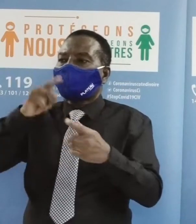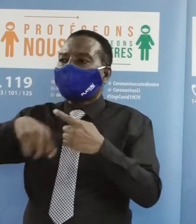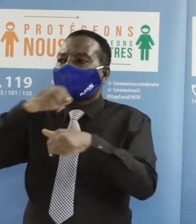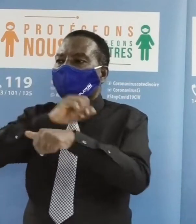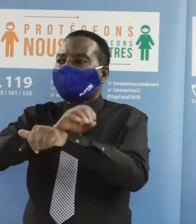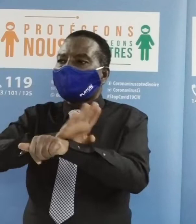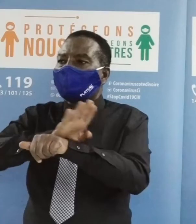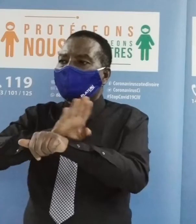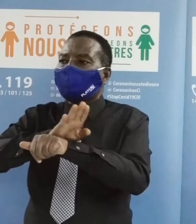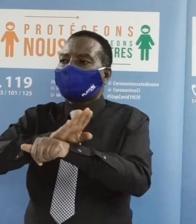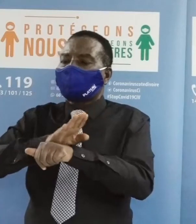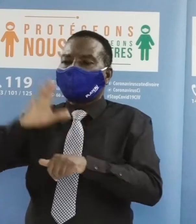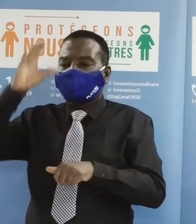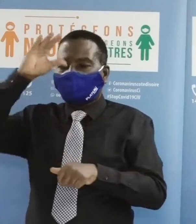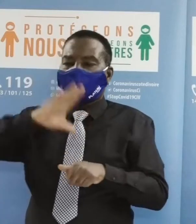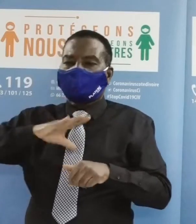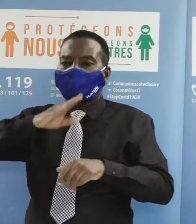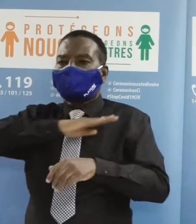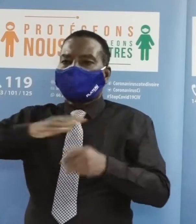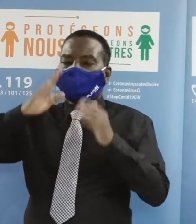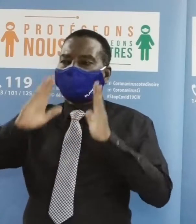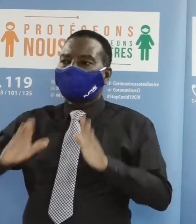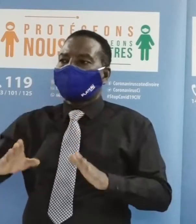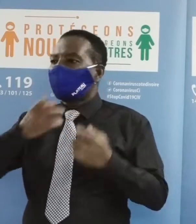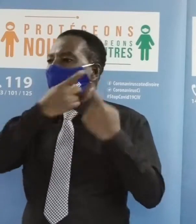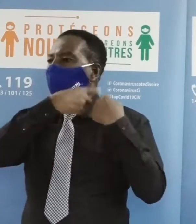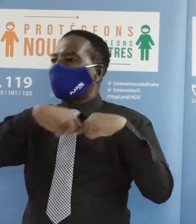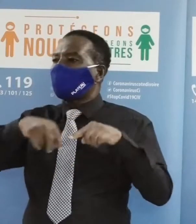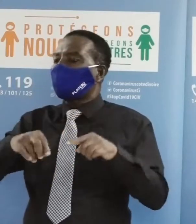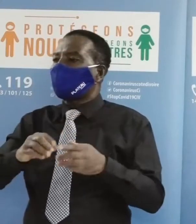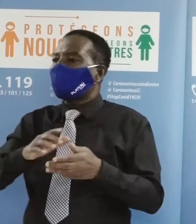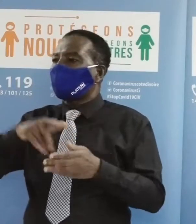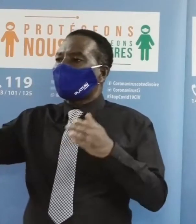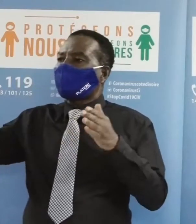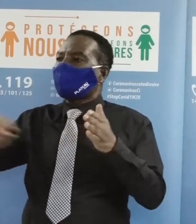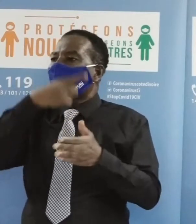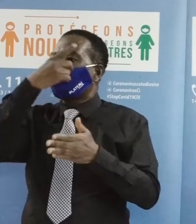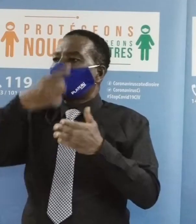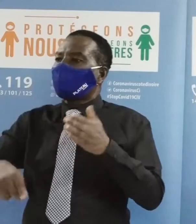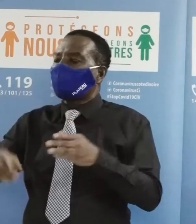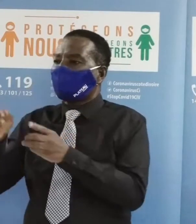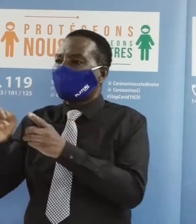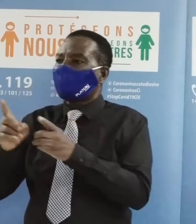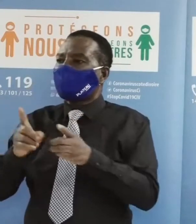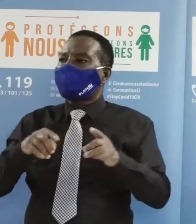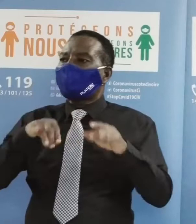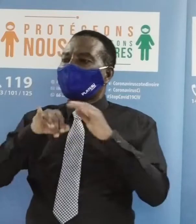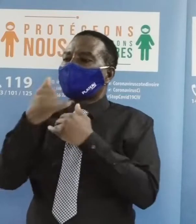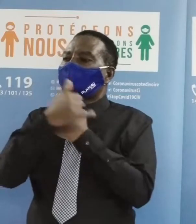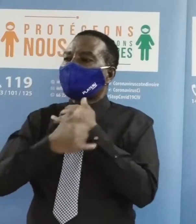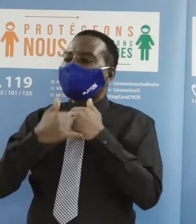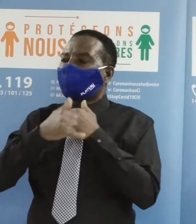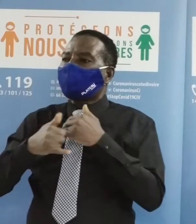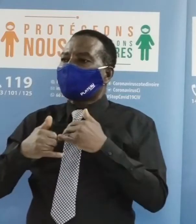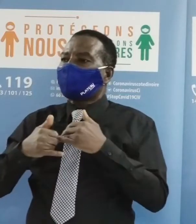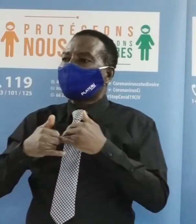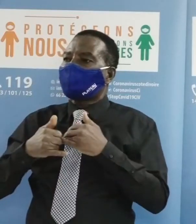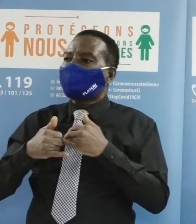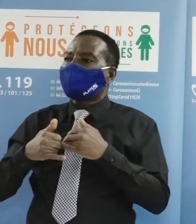bouaké monsieur le maire depuis la levée de cette mesure à l'intérieur du pays comme en